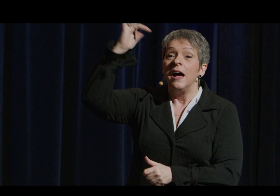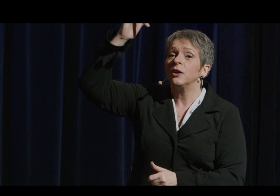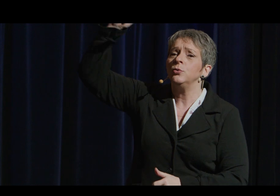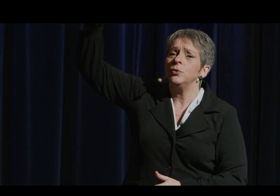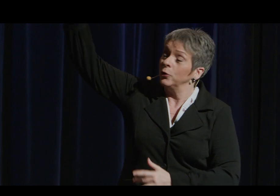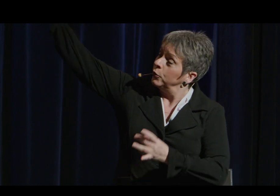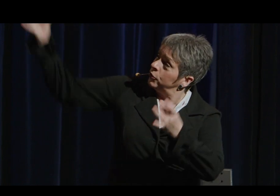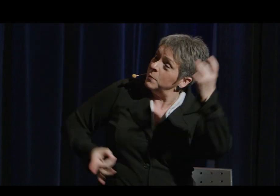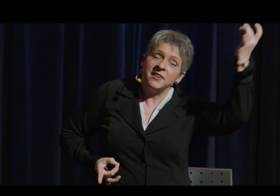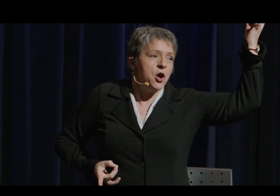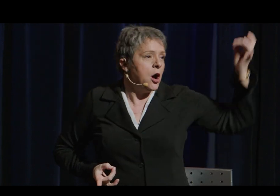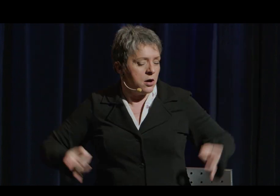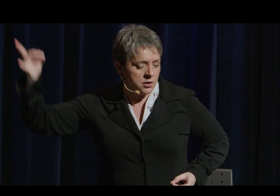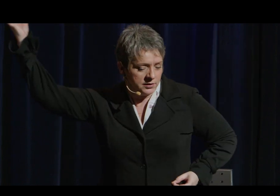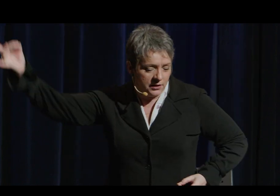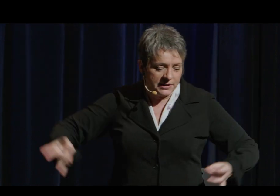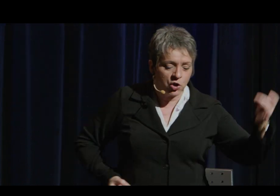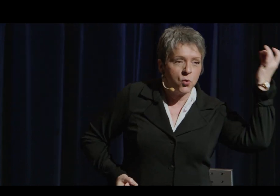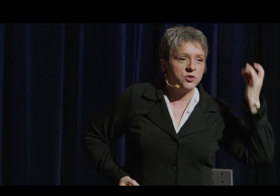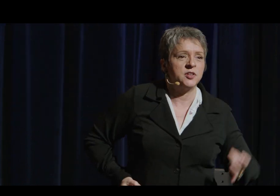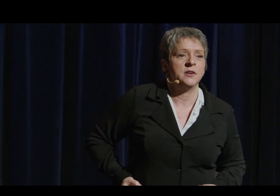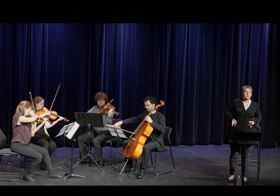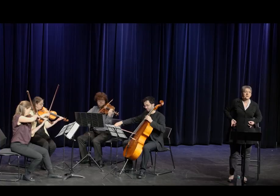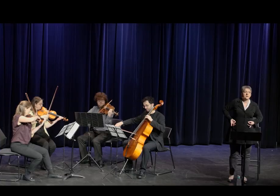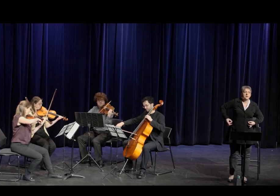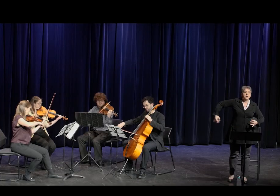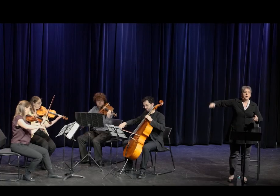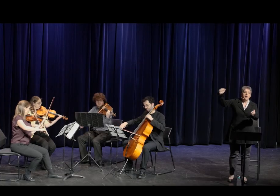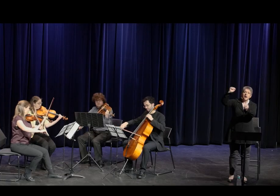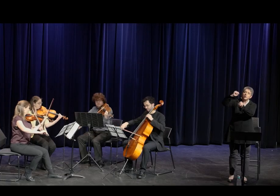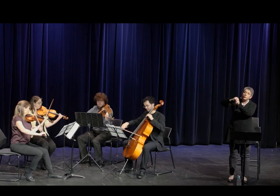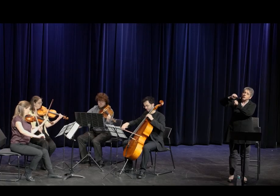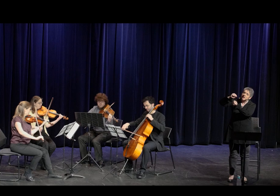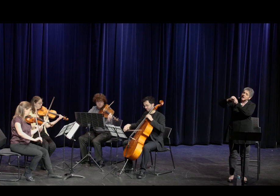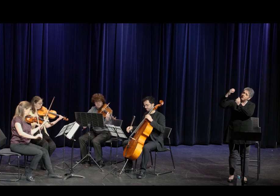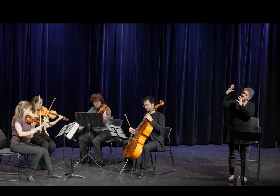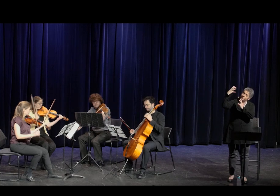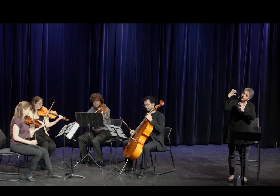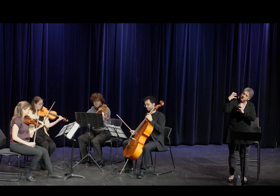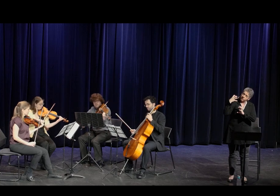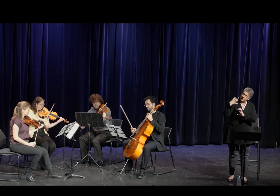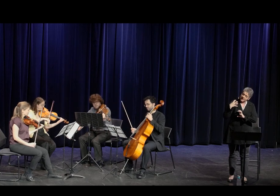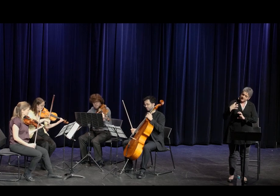À coups de météores dans les côtes, à coups de griffes de